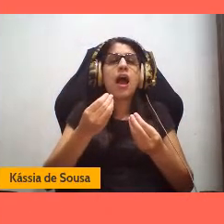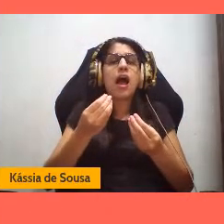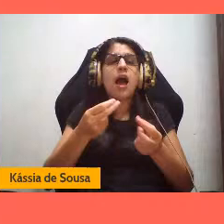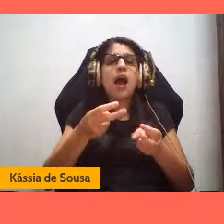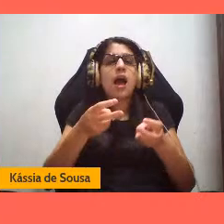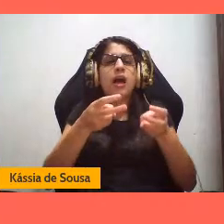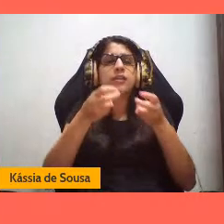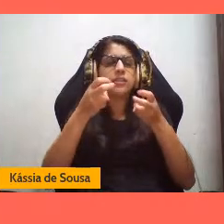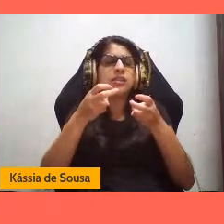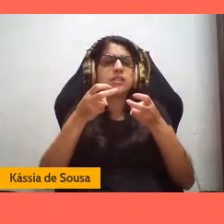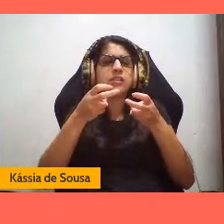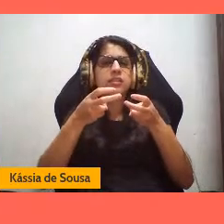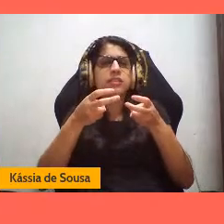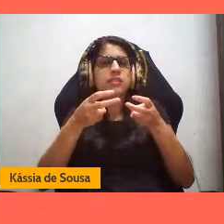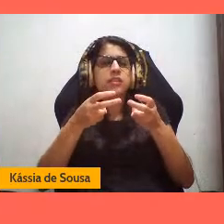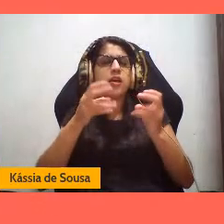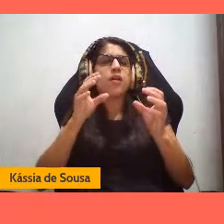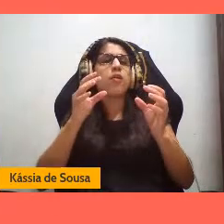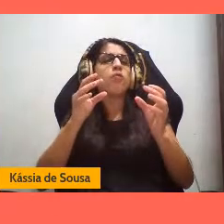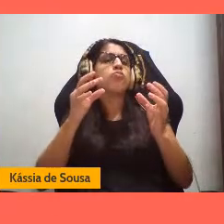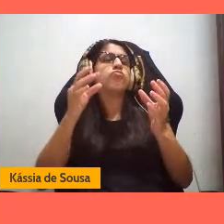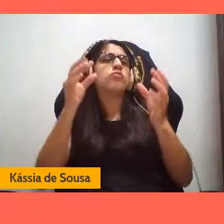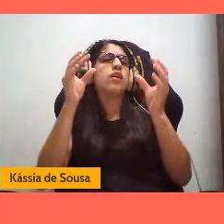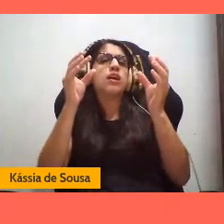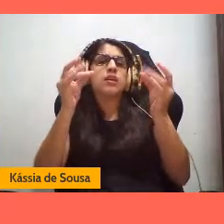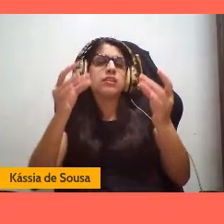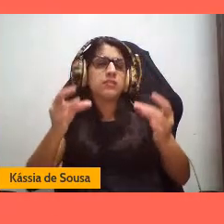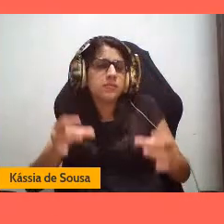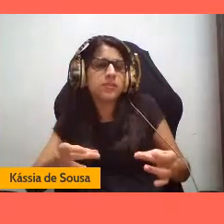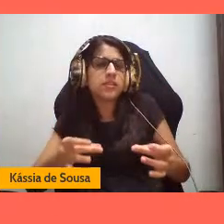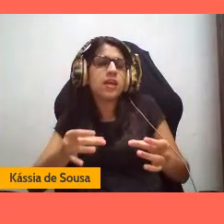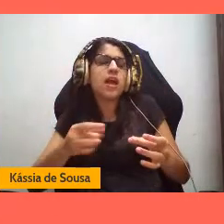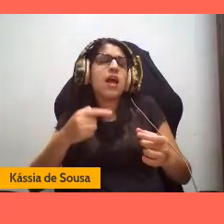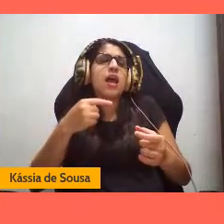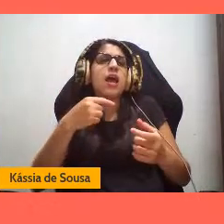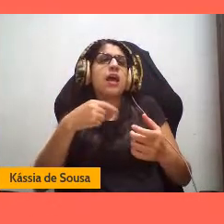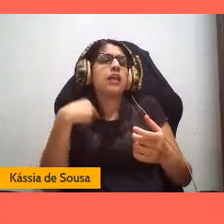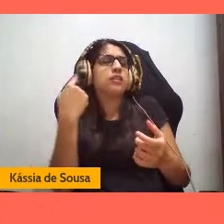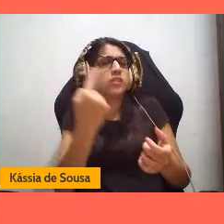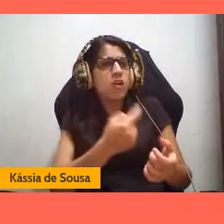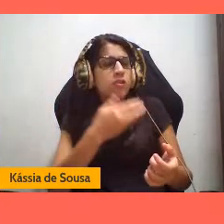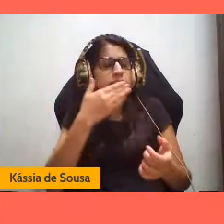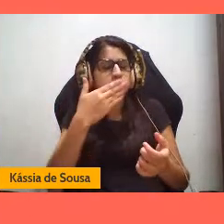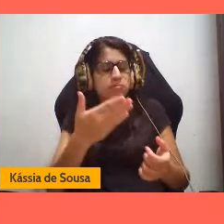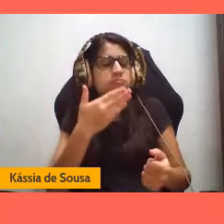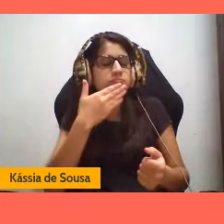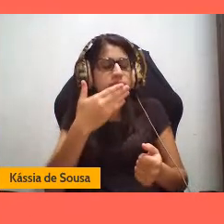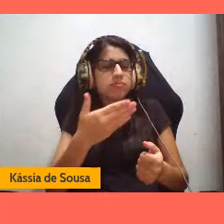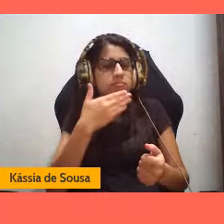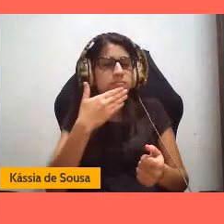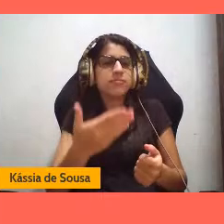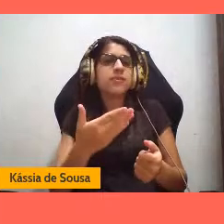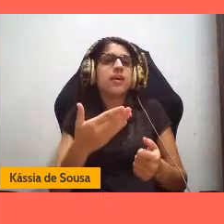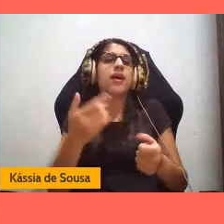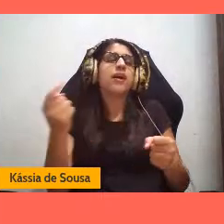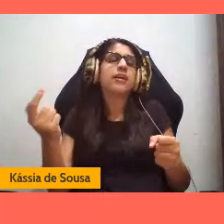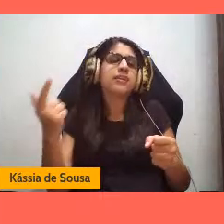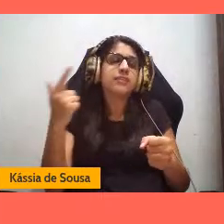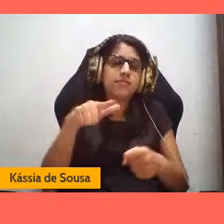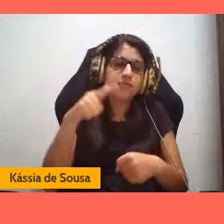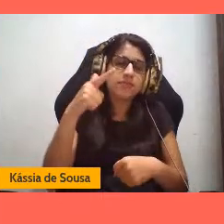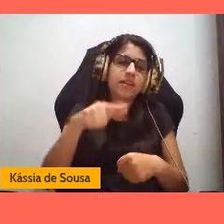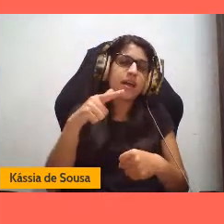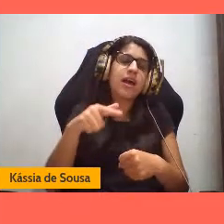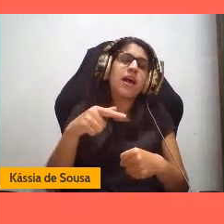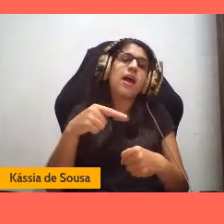delicada para aquilo que a gente ia pedindo. Eu acho que eu pedi umas 10 vezes a Dani a mesma coisa, e ela, com essa mesma tranquilidade,